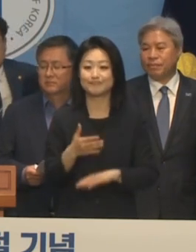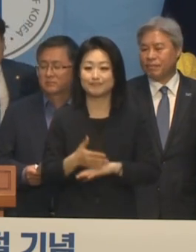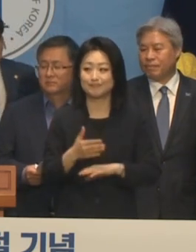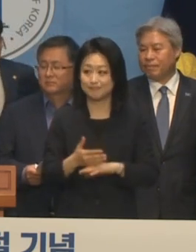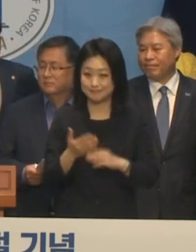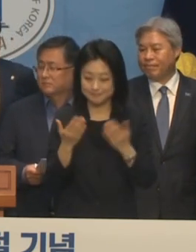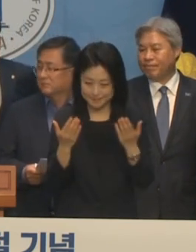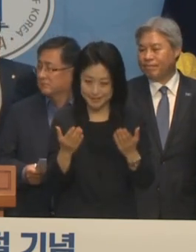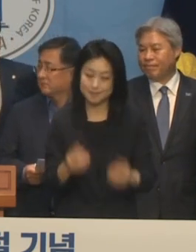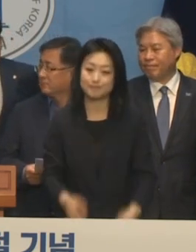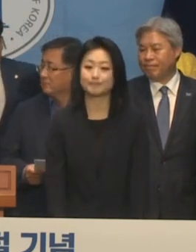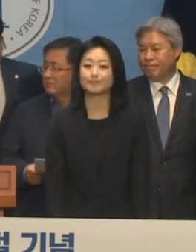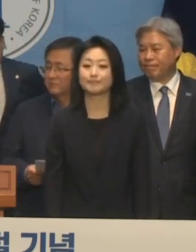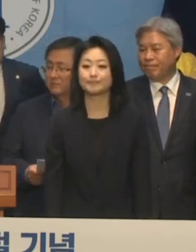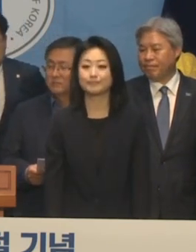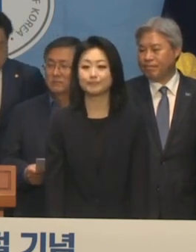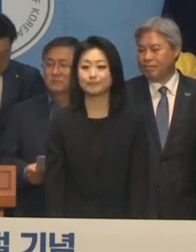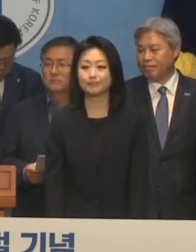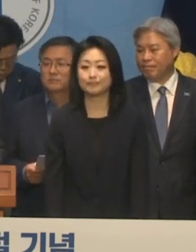감사합니다.